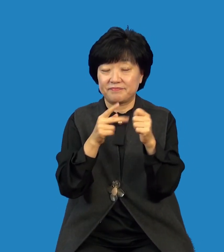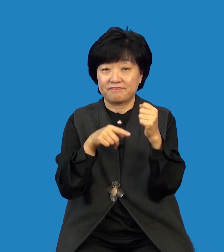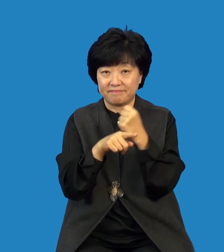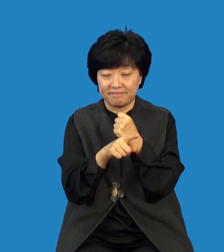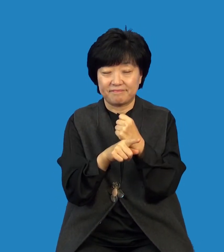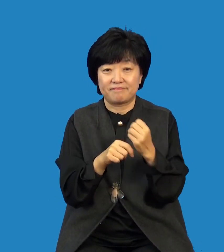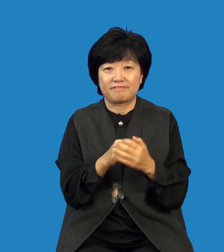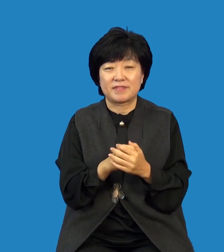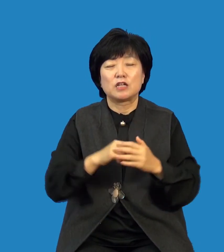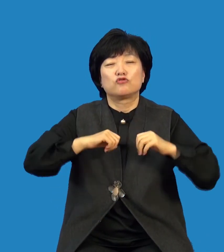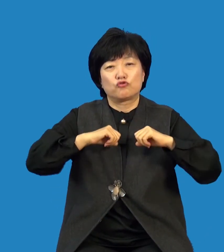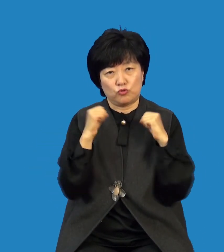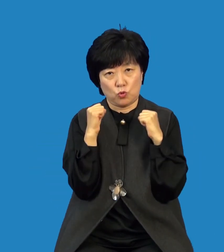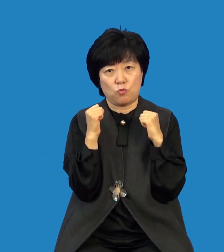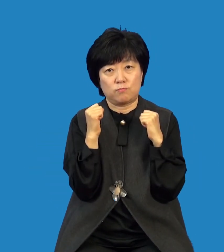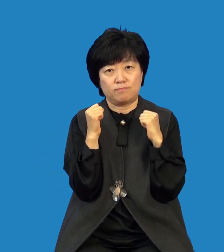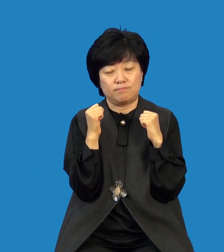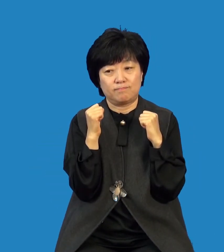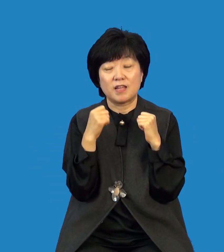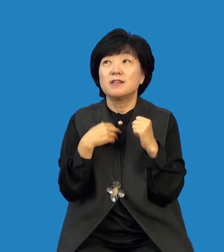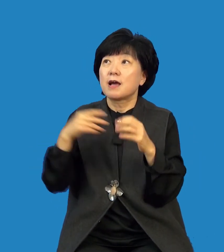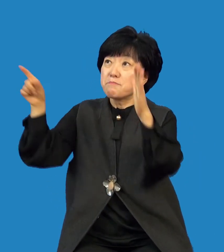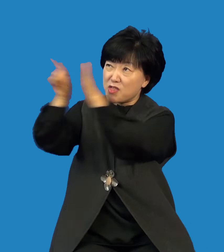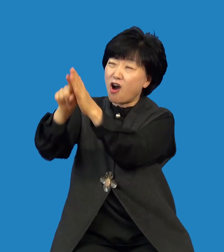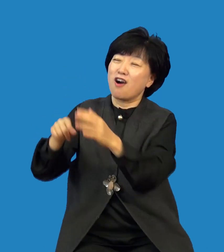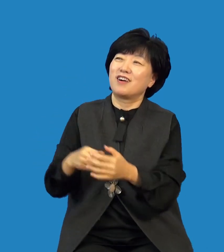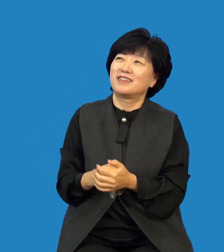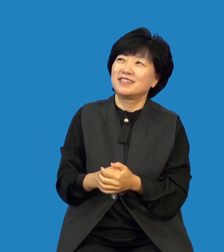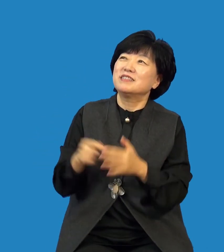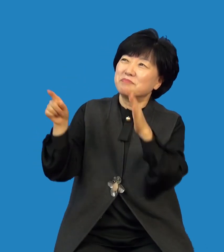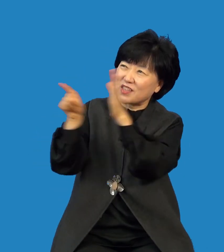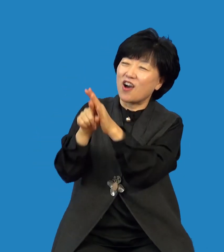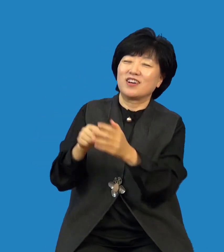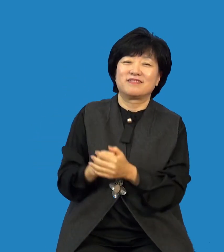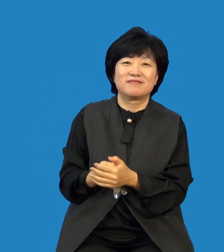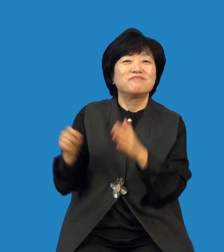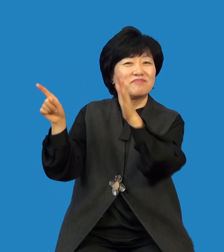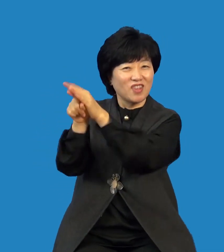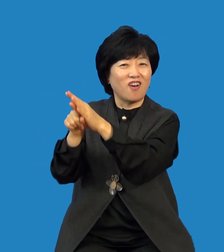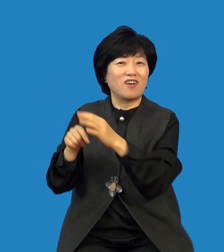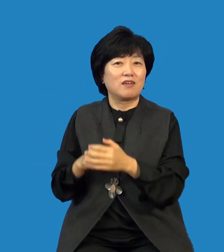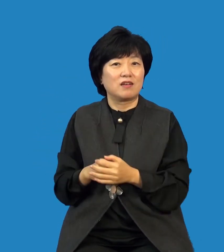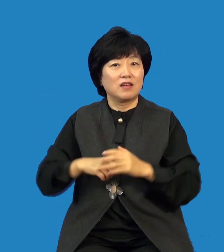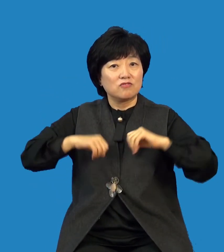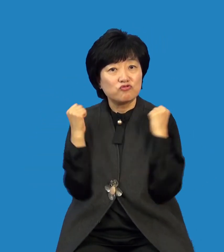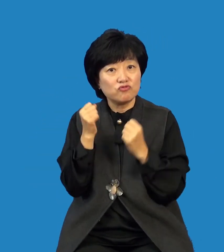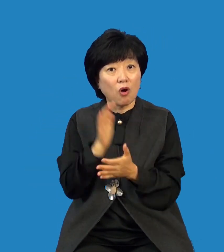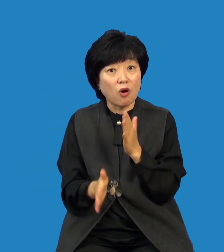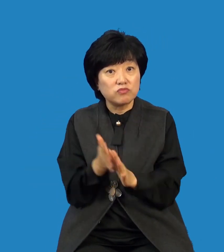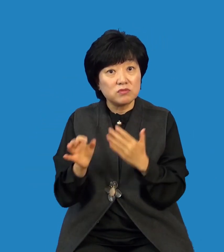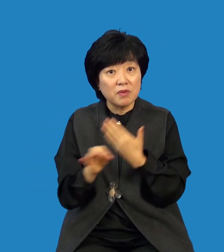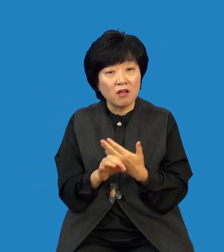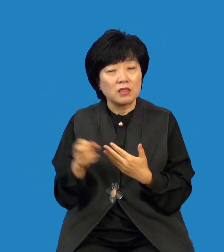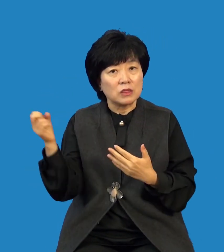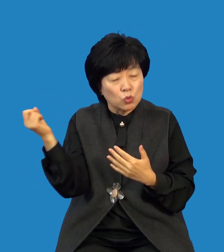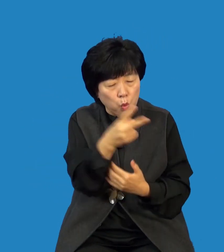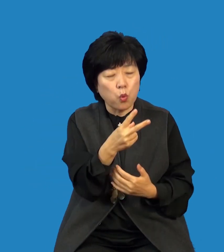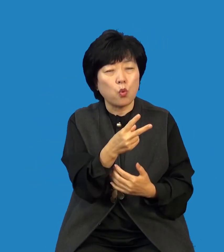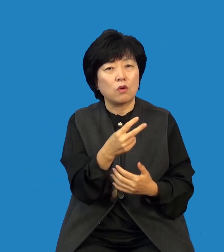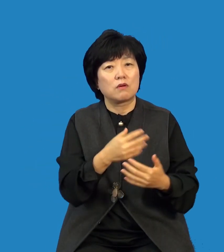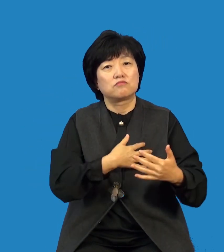두 번째 요소는 순종이에요. 아무리 믿어도 순종이 없으면 우리 가운데 불안이 다시 찾아옵니다.